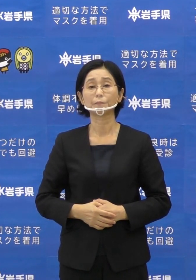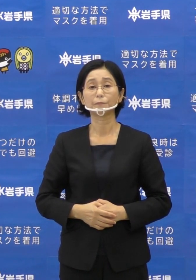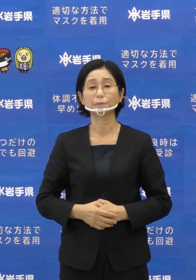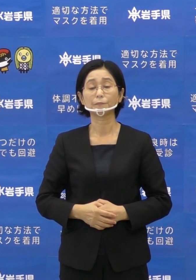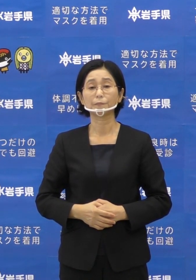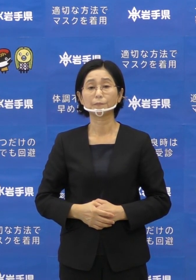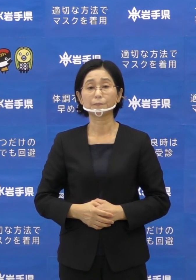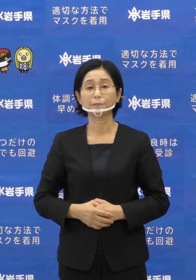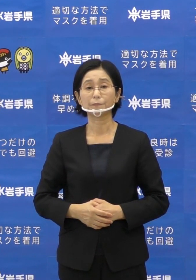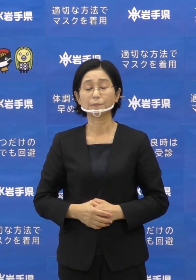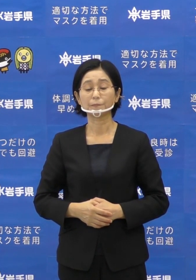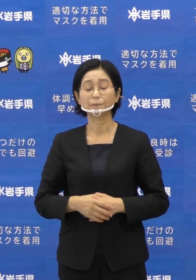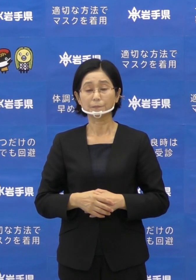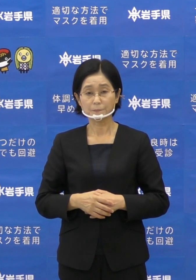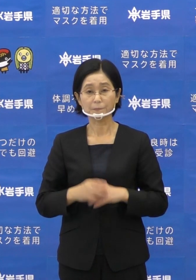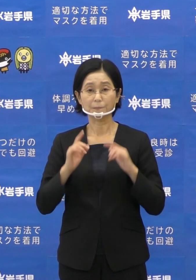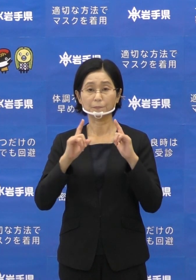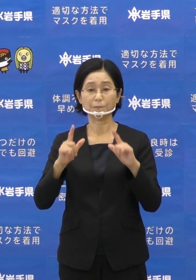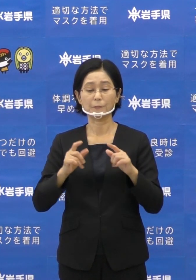岩手県は、